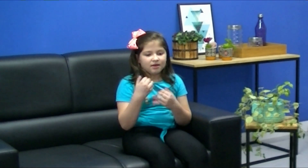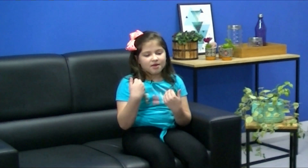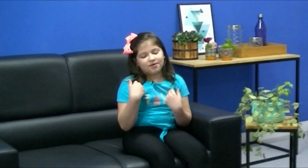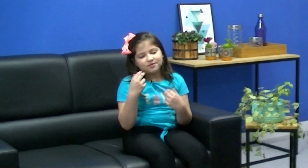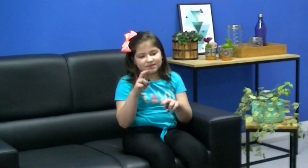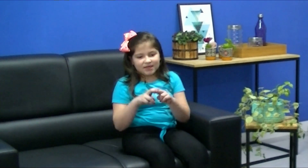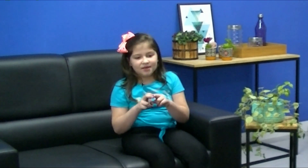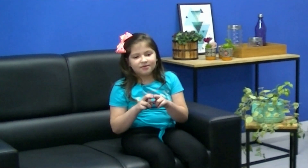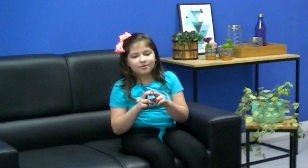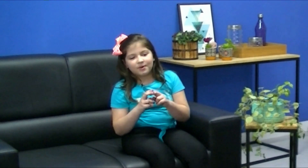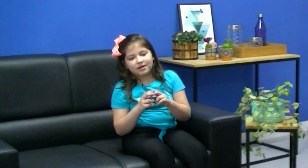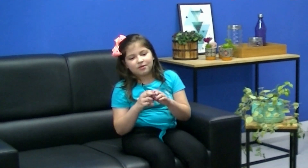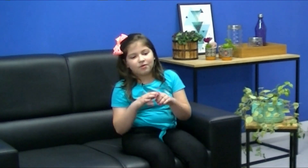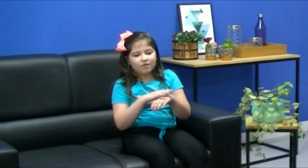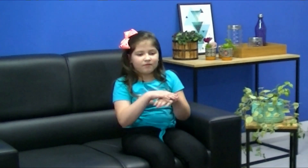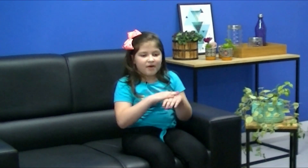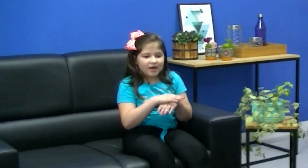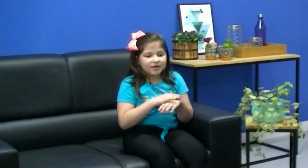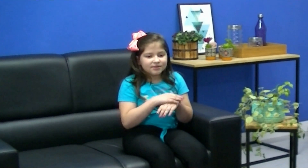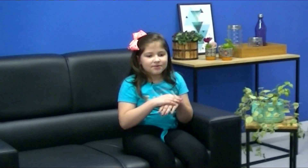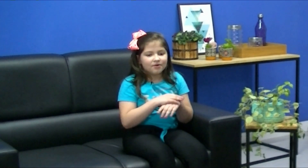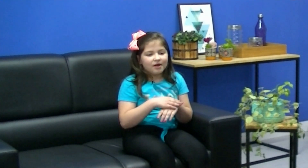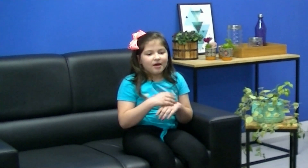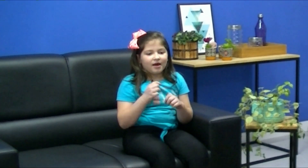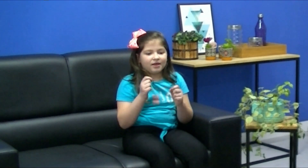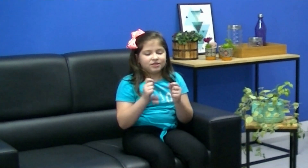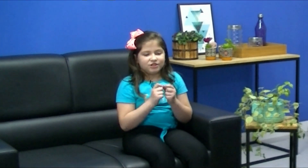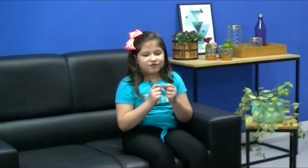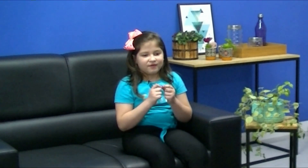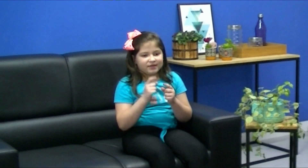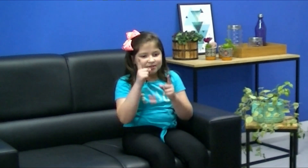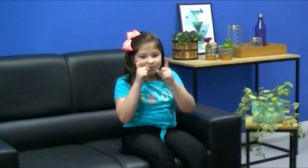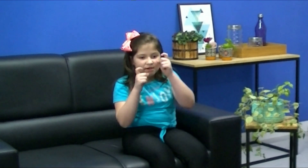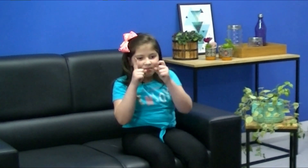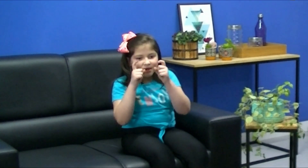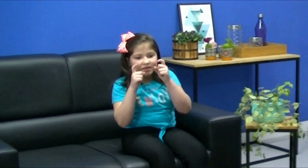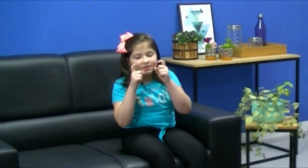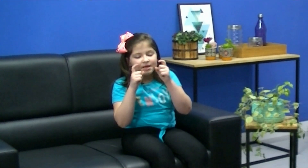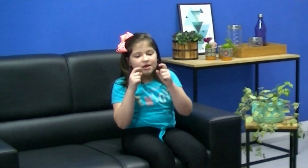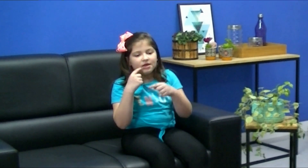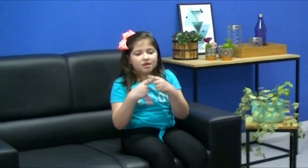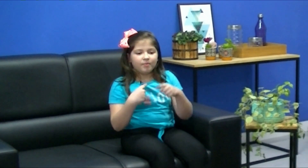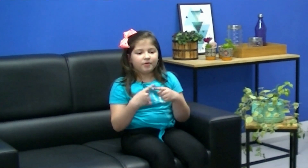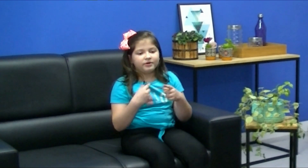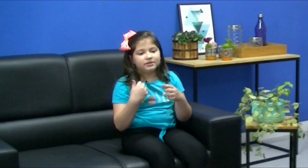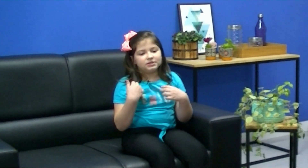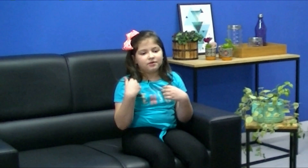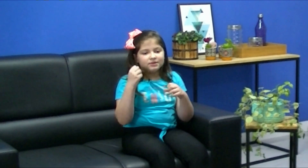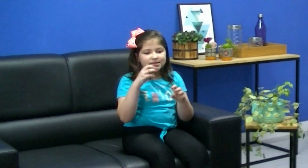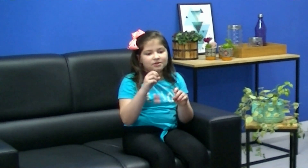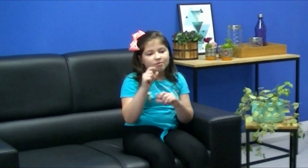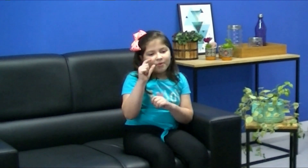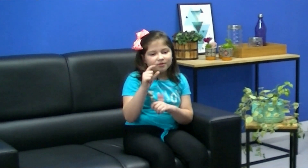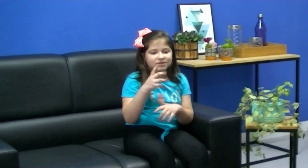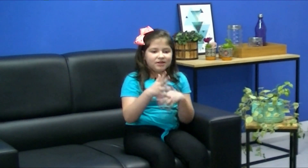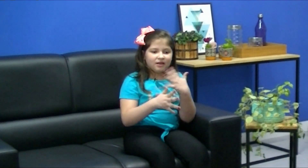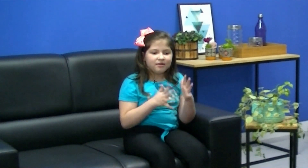eu sento, aí eu converso, aí a gente faz mímicas e depois eu ensino um pouco de Libras,